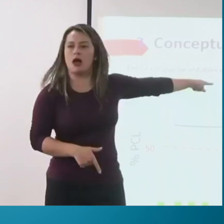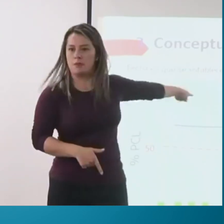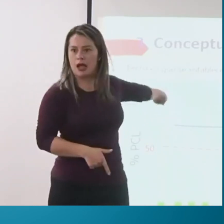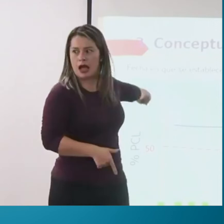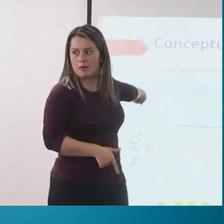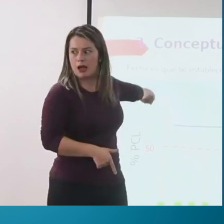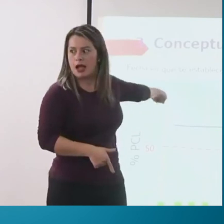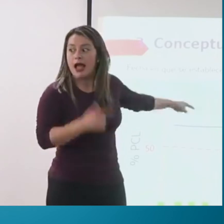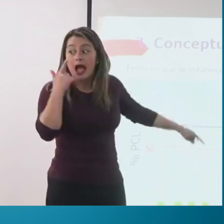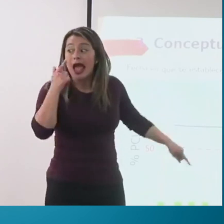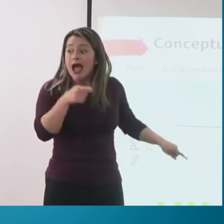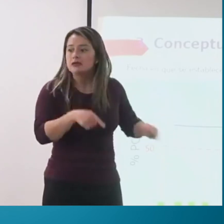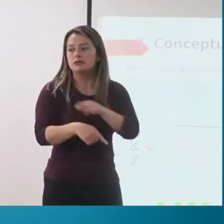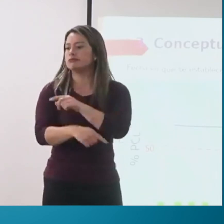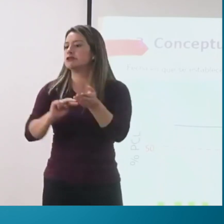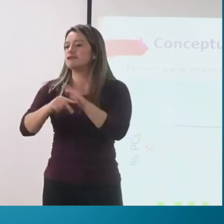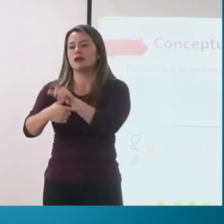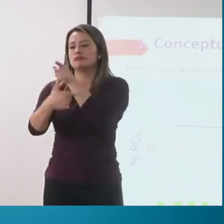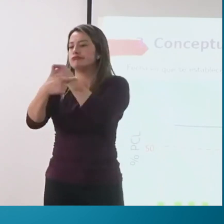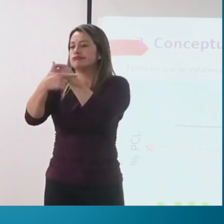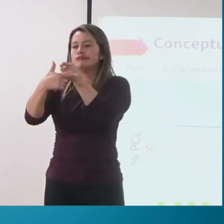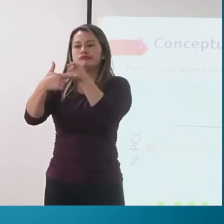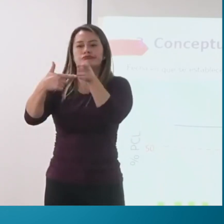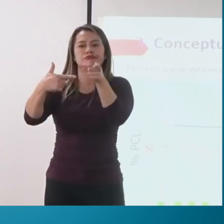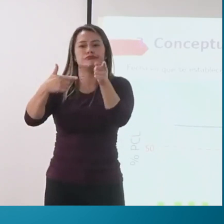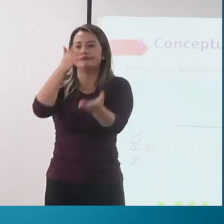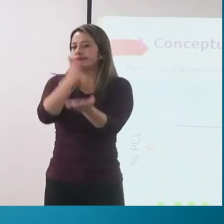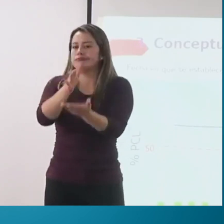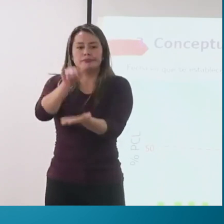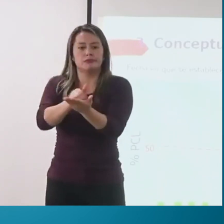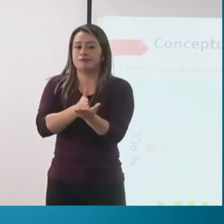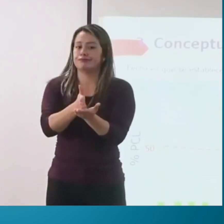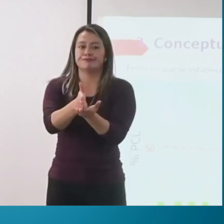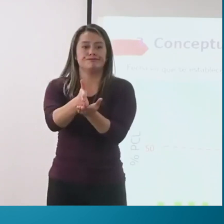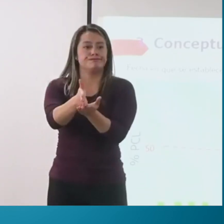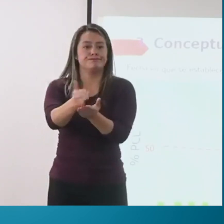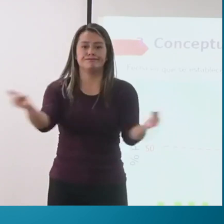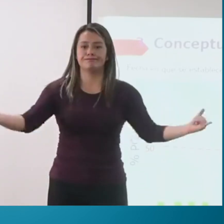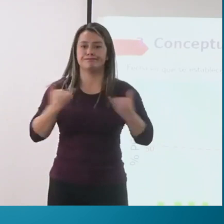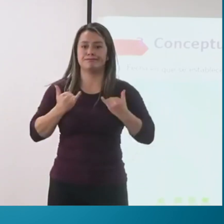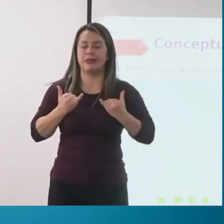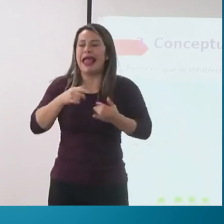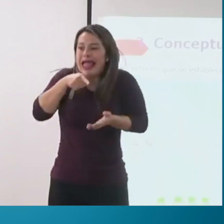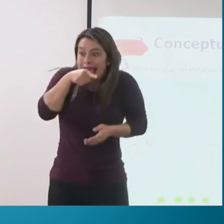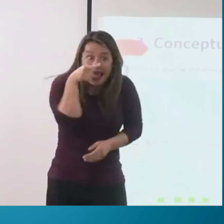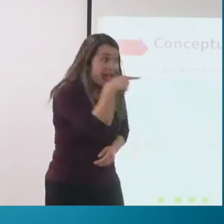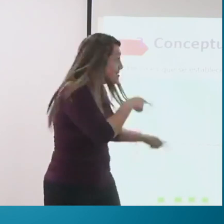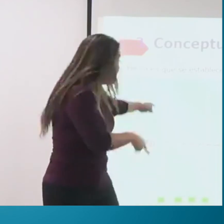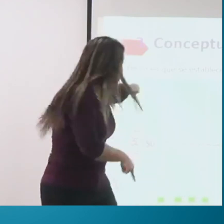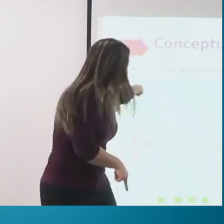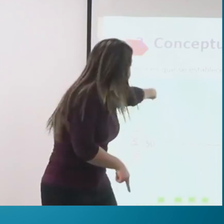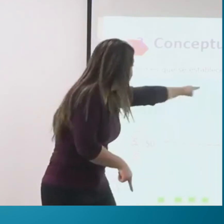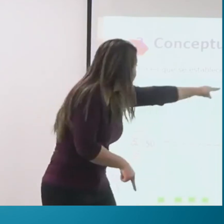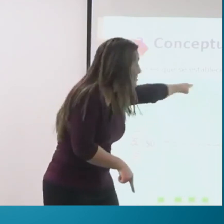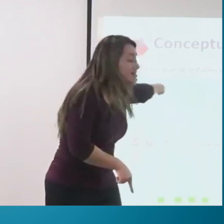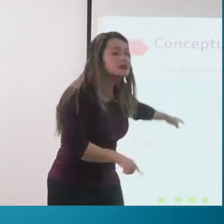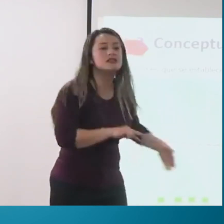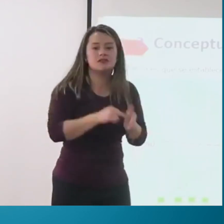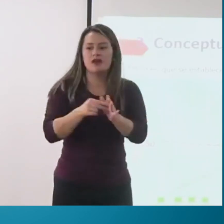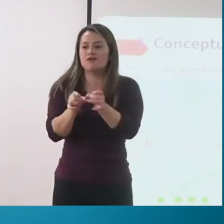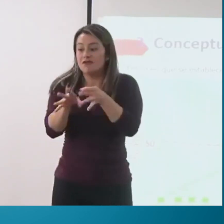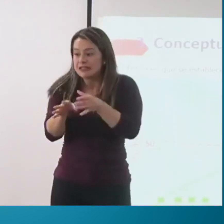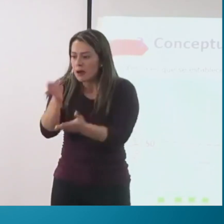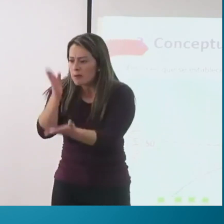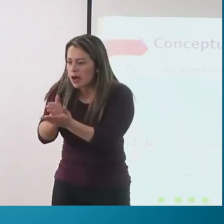en esta todo el tiempo fue inválida, entonces se mantuvo todo el tiempo la condición. A eso llamamos pérdida de capacidad fecha de